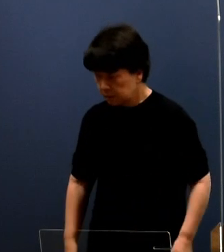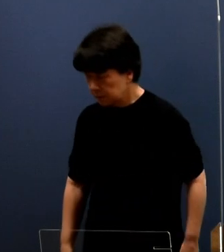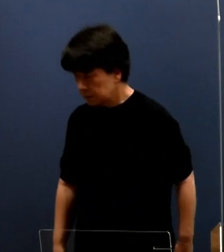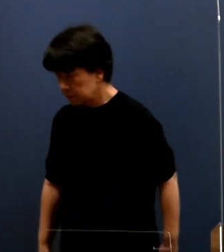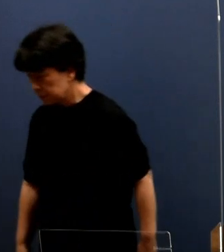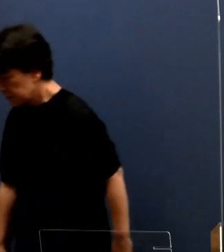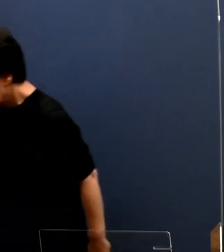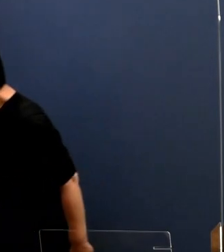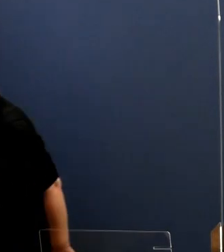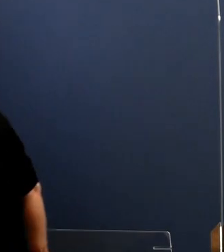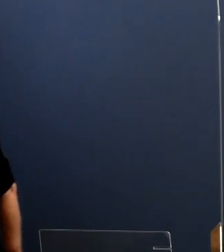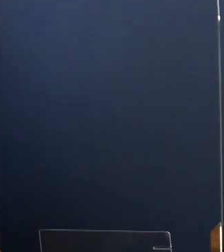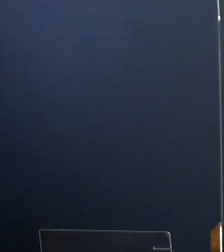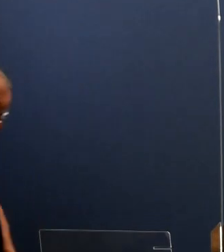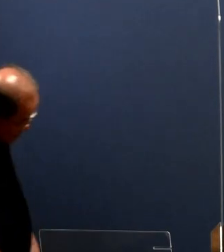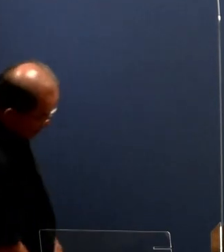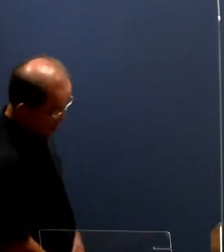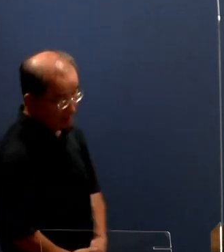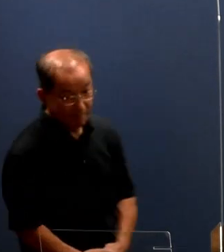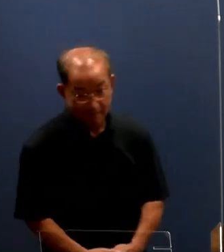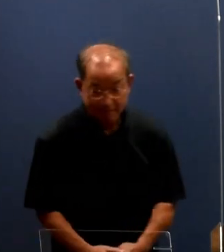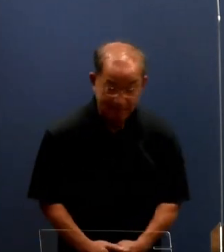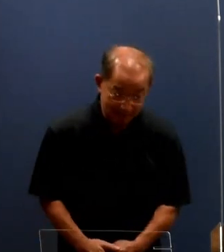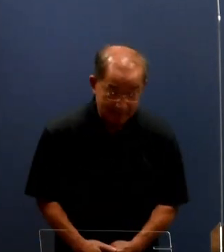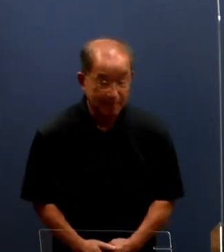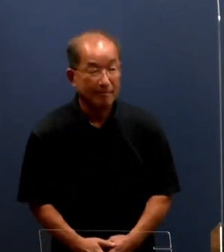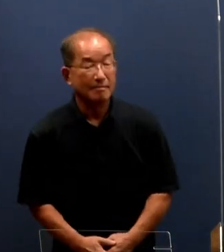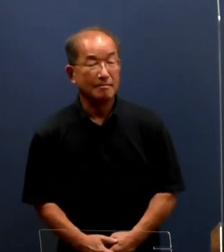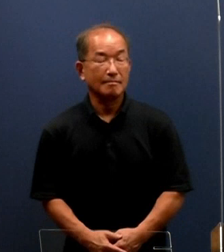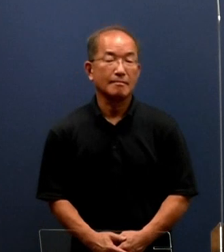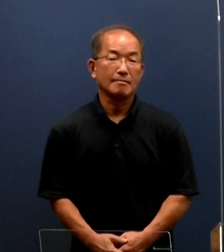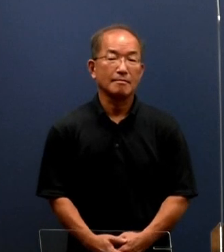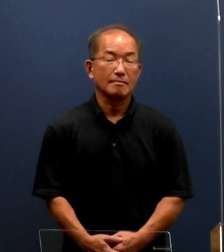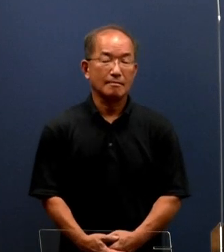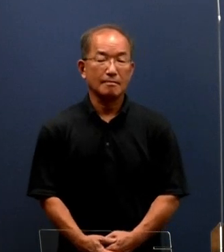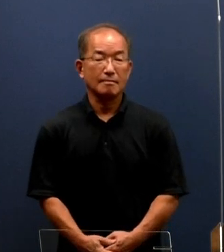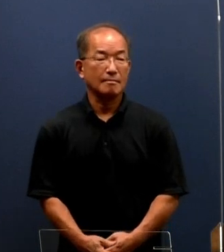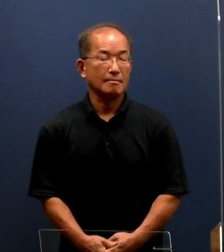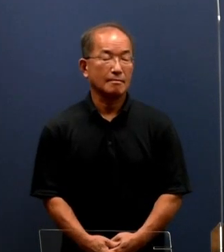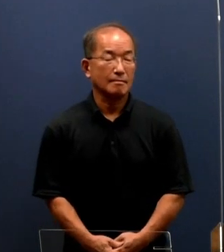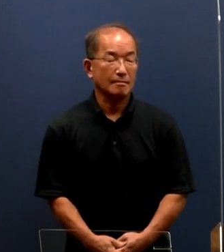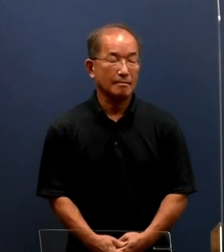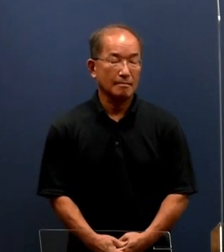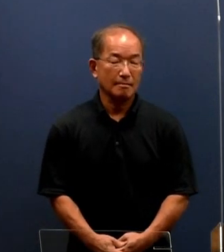まあ、分からない、まあ、排除はしてないですけど、